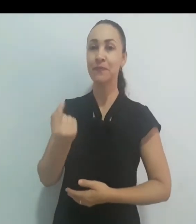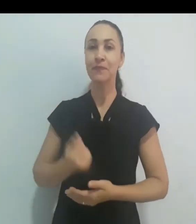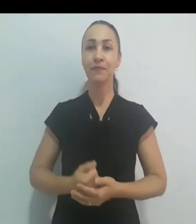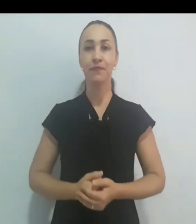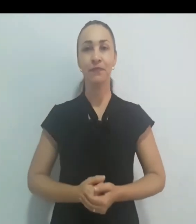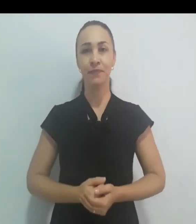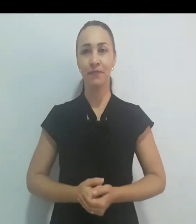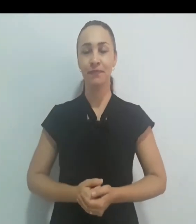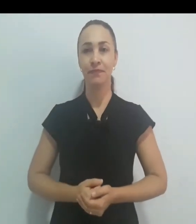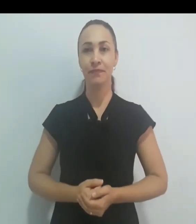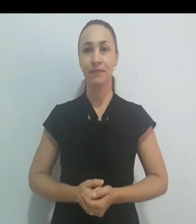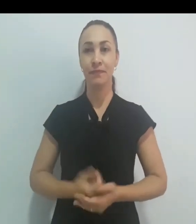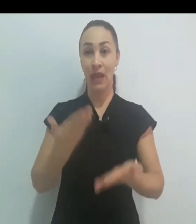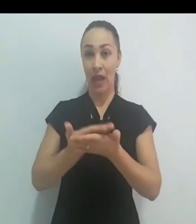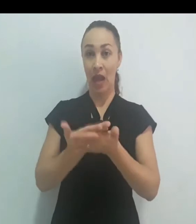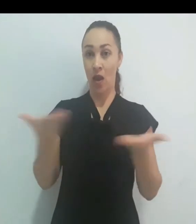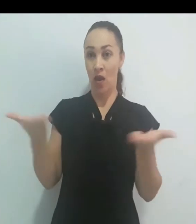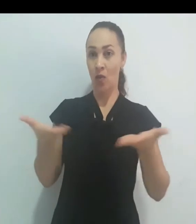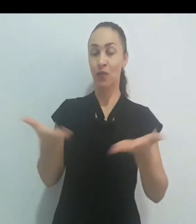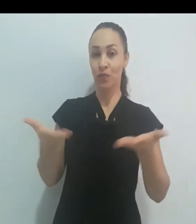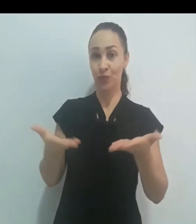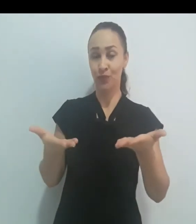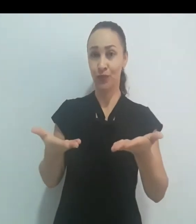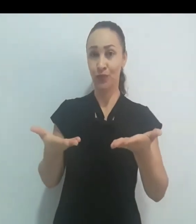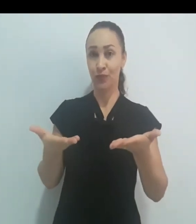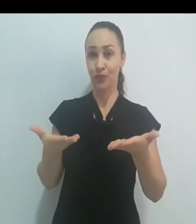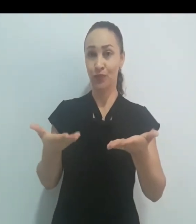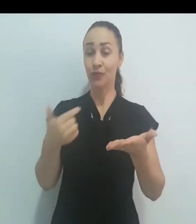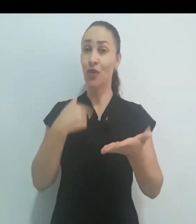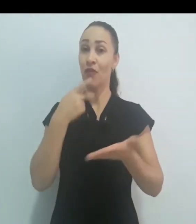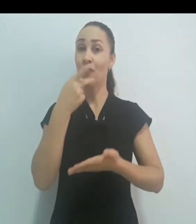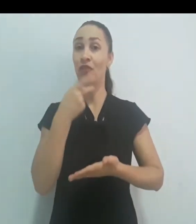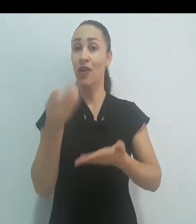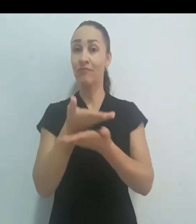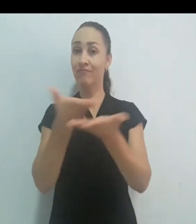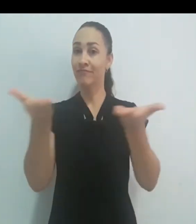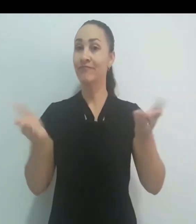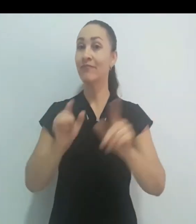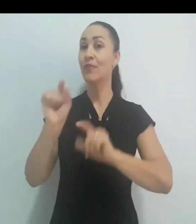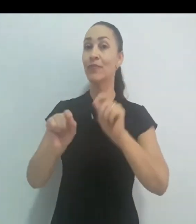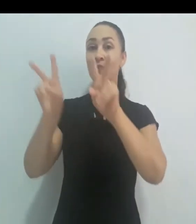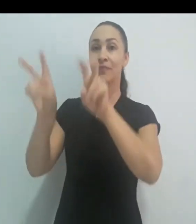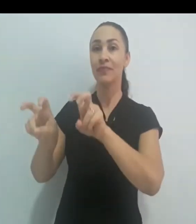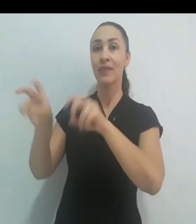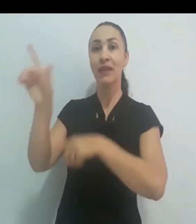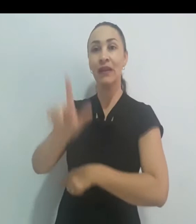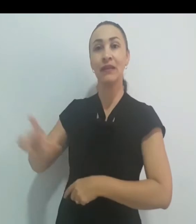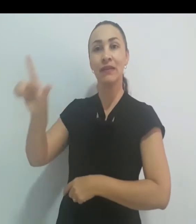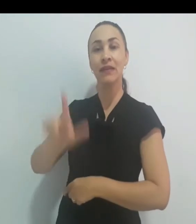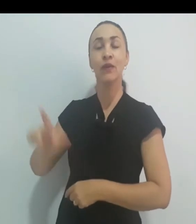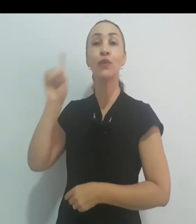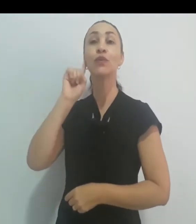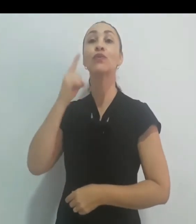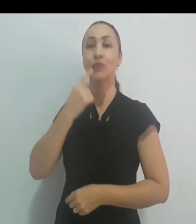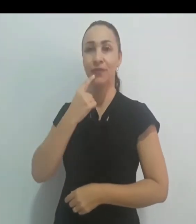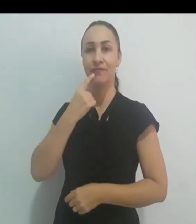isolamento. E nessa aula de hoje, eu vim falar um pouco com vocês sobre a